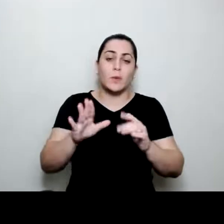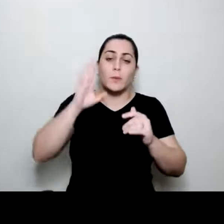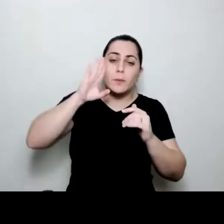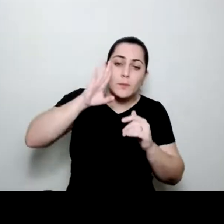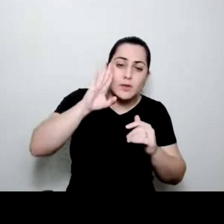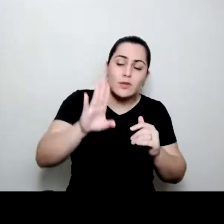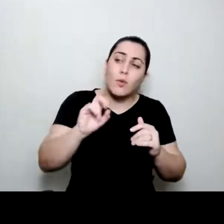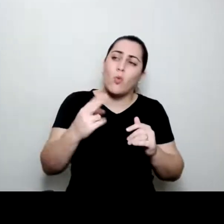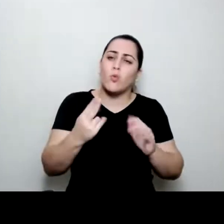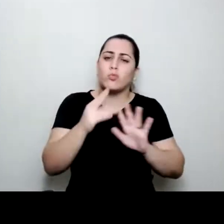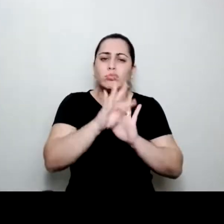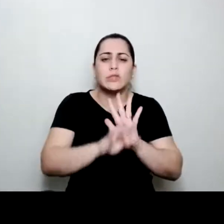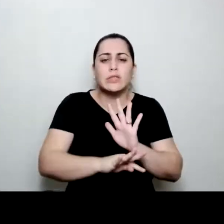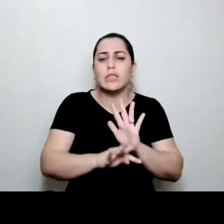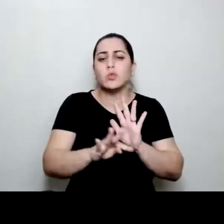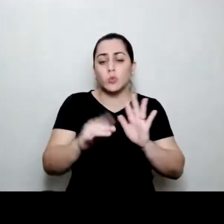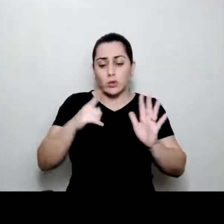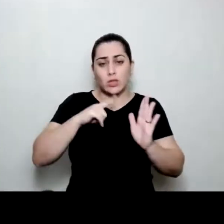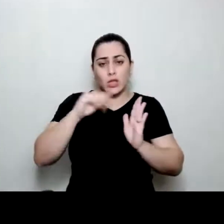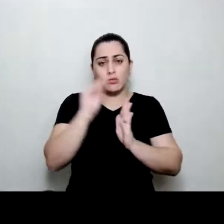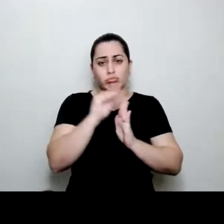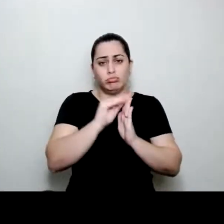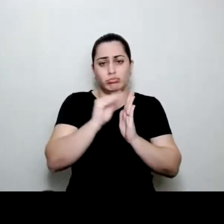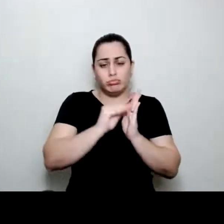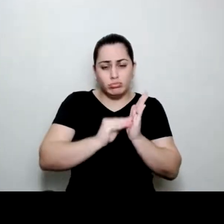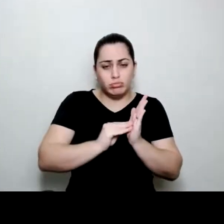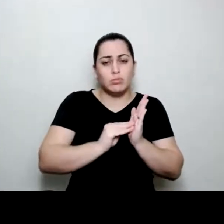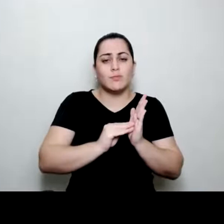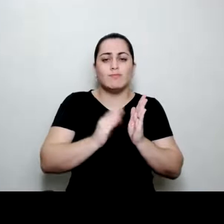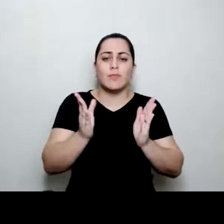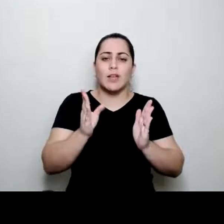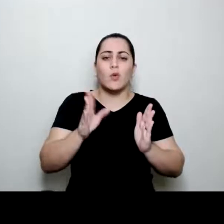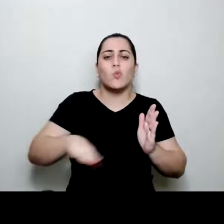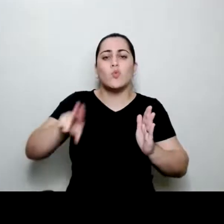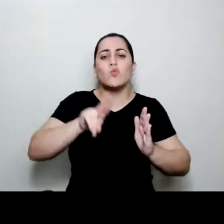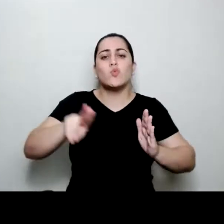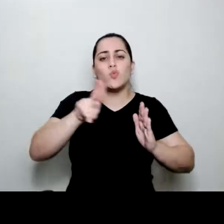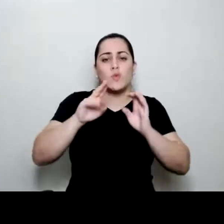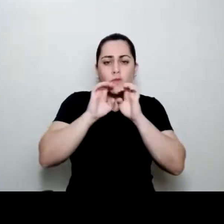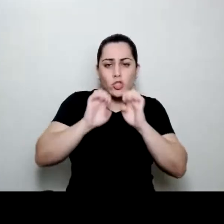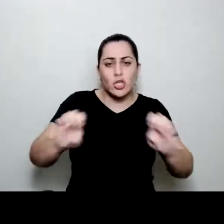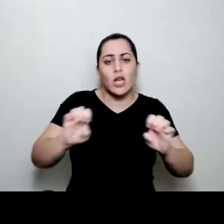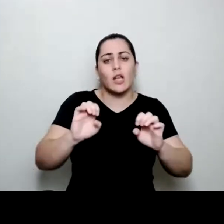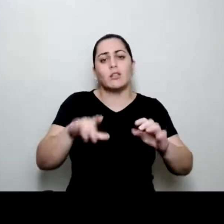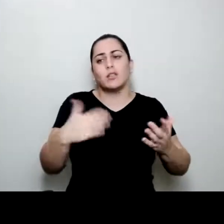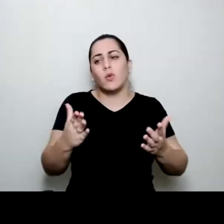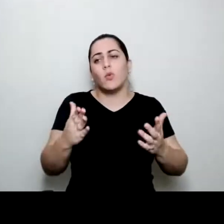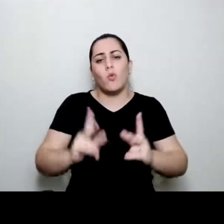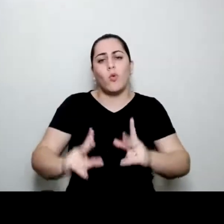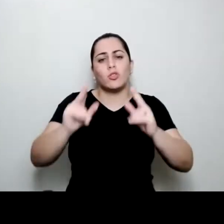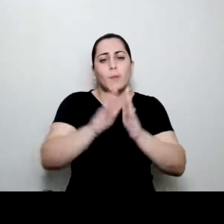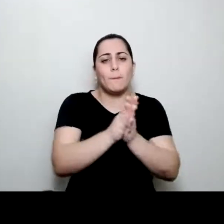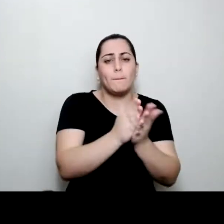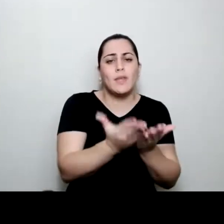os únicos textos produzidos, registrados, foram os de cunho evangélico. Os trechos de Bíblia, peças